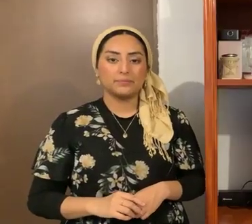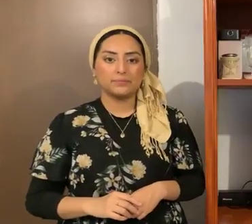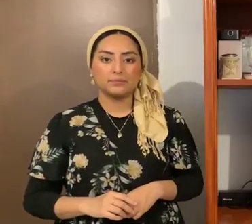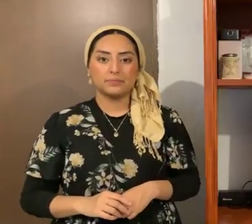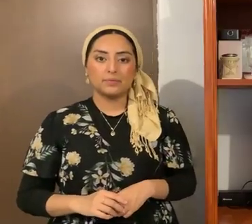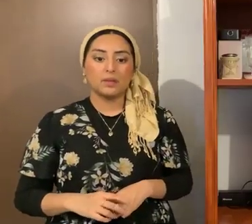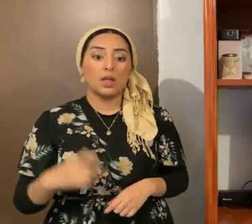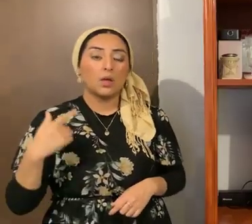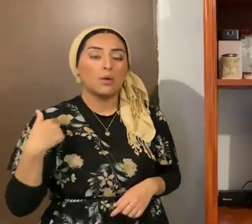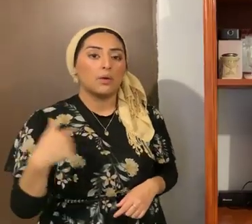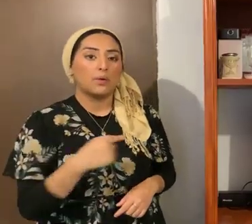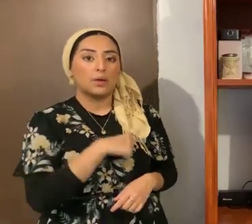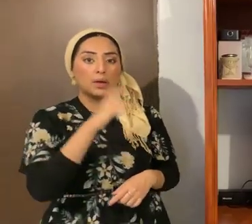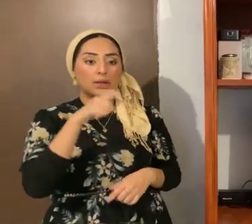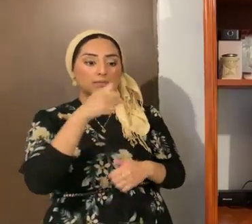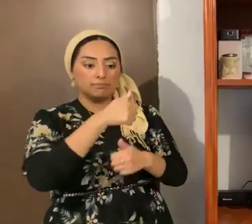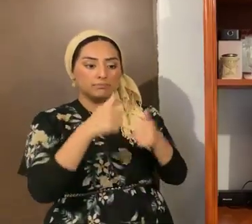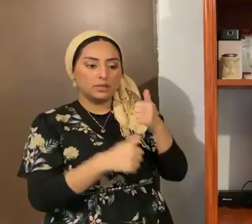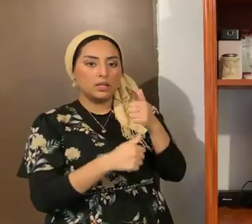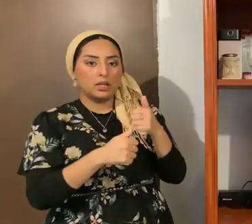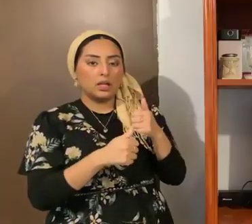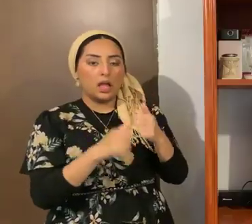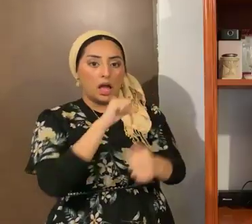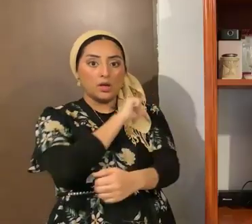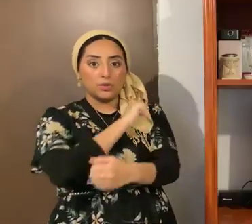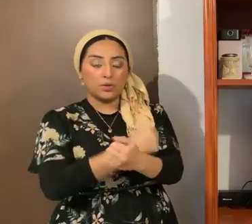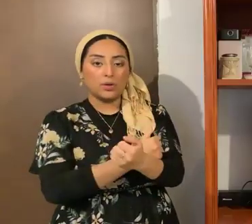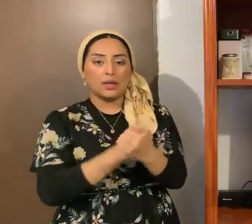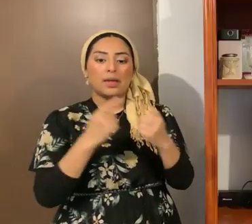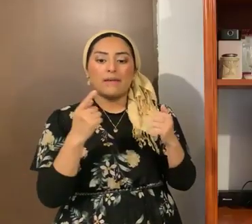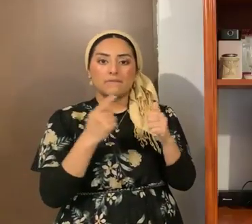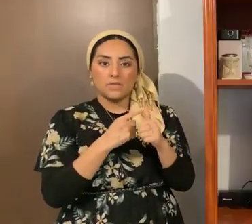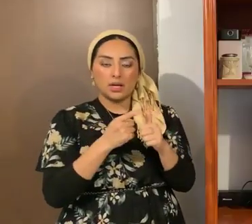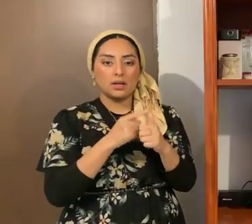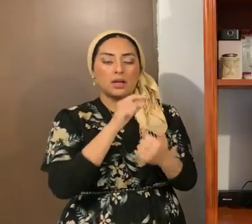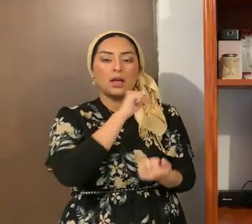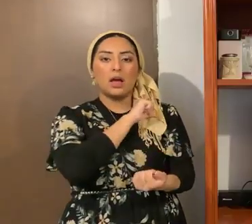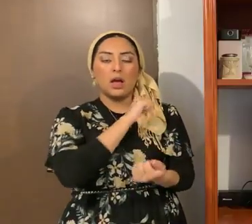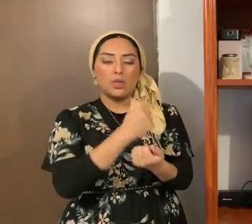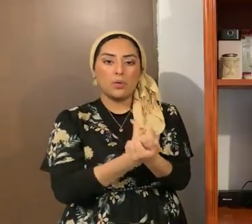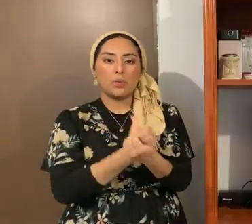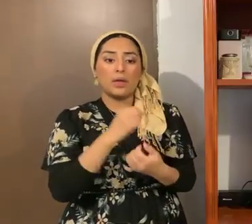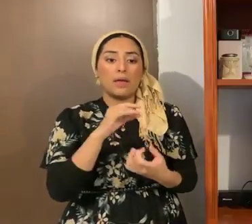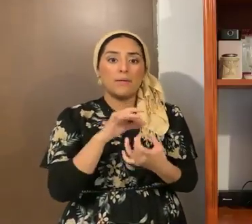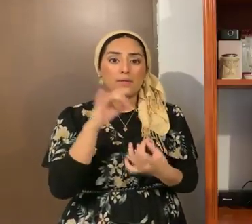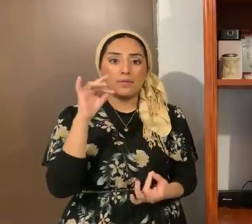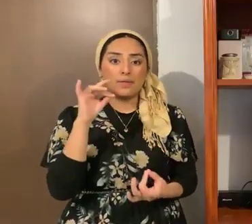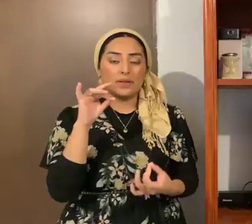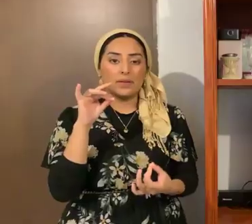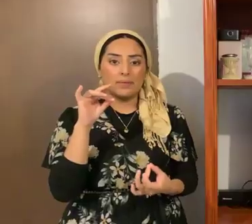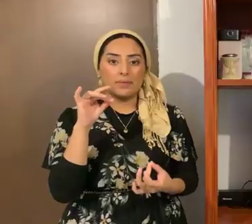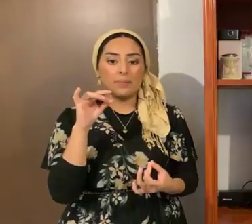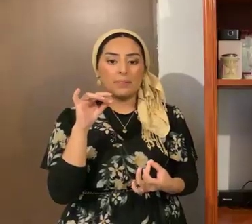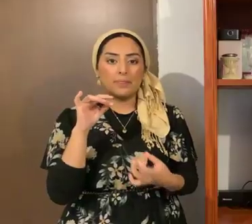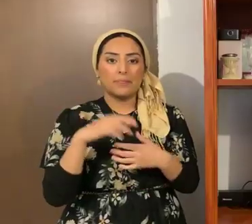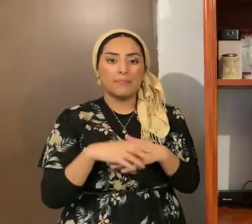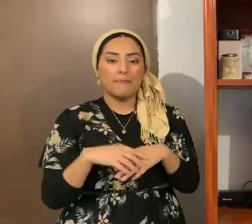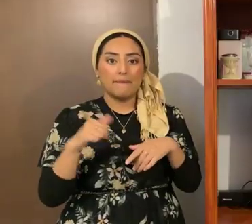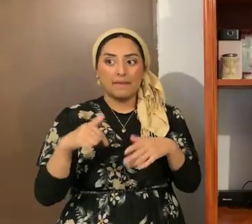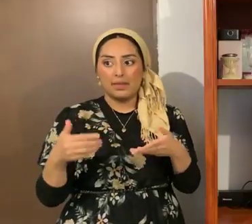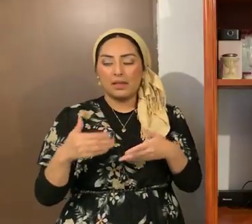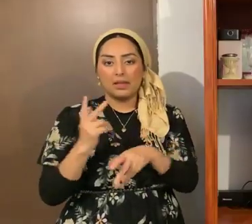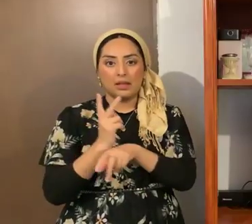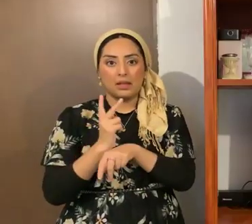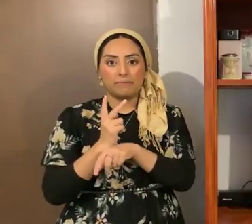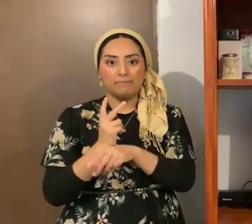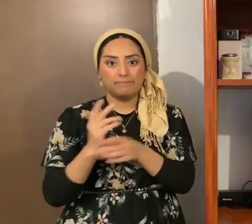Entonces nos tenemos que someter a las autoridades. En primer lugar, a las autoridades espirituales. En este caso estoy hablando porque es una